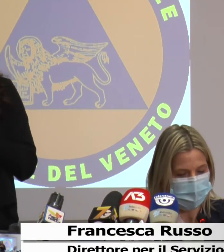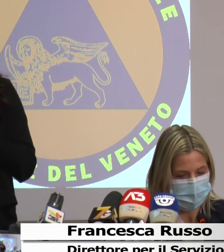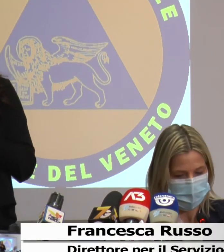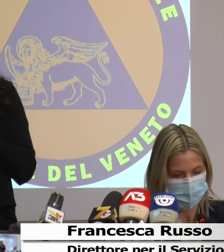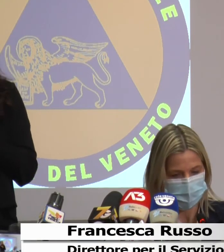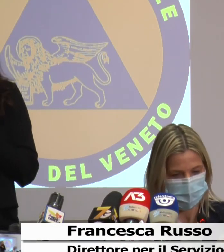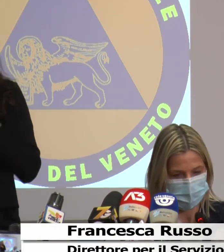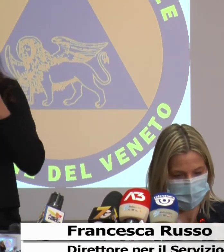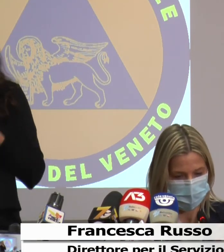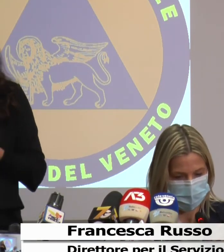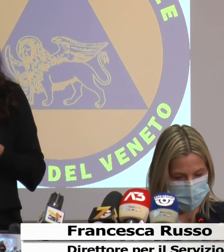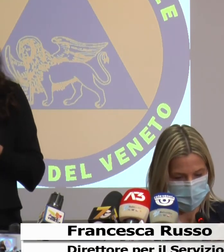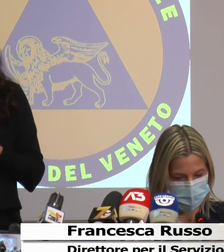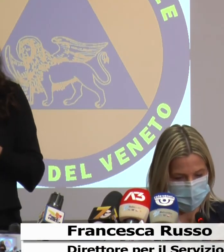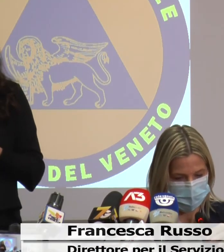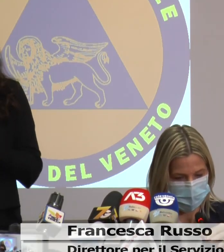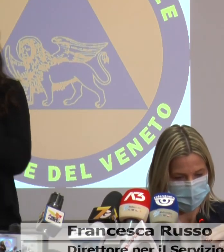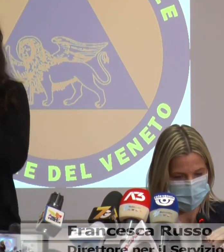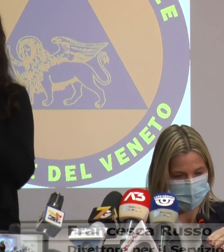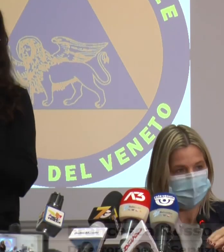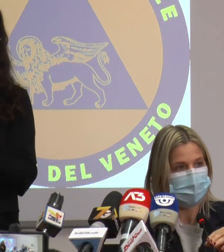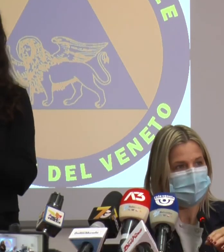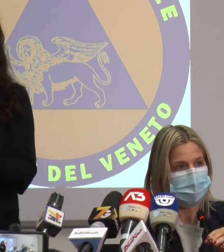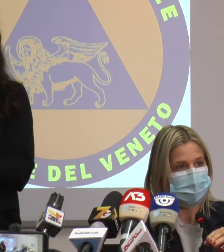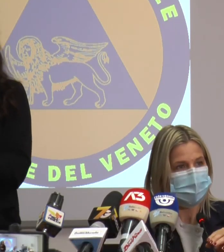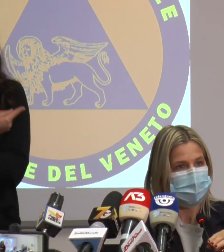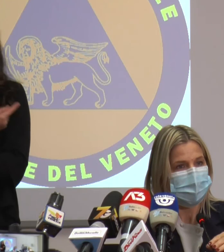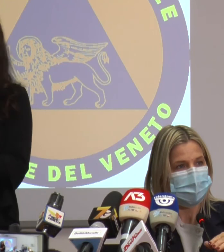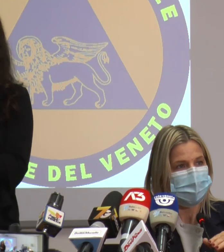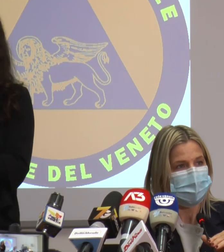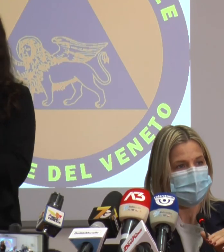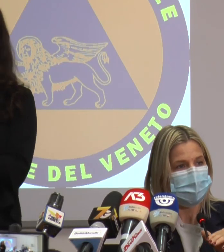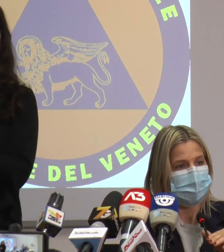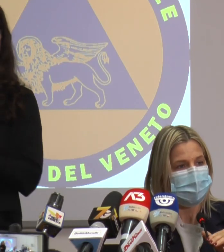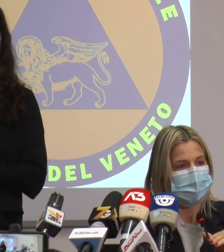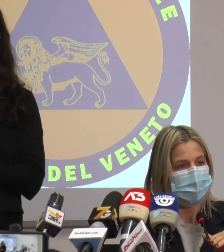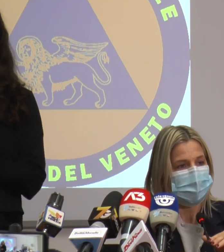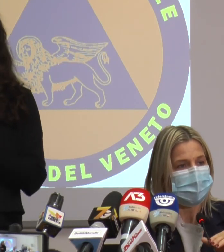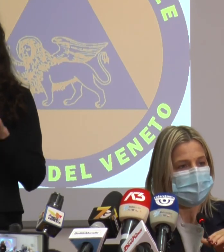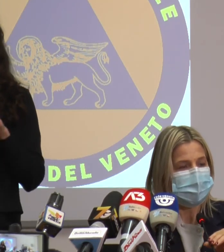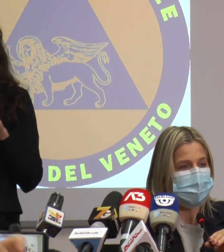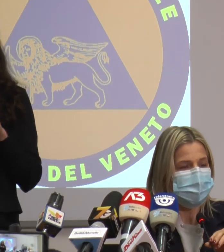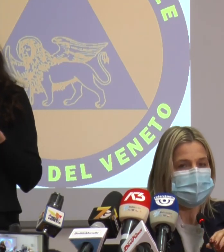del vaccino e due anche dalla percezione del rischio dei soggetti appartenenti a questi target.